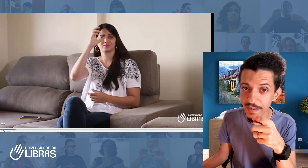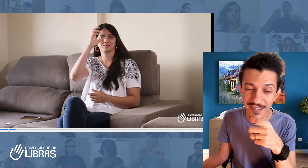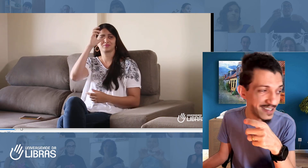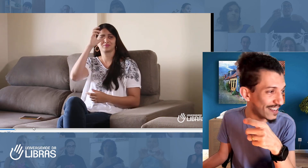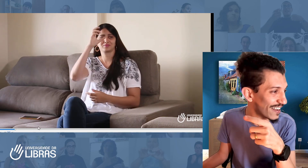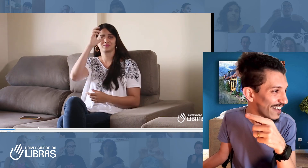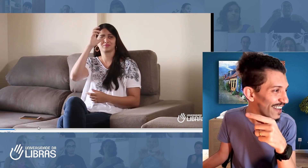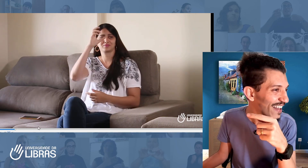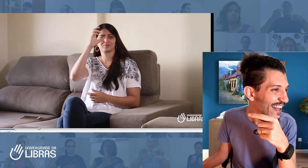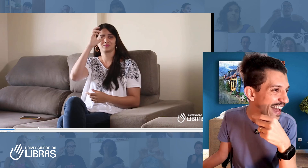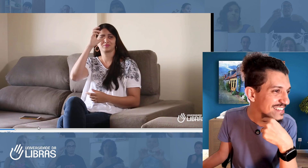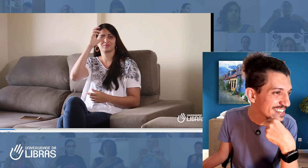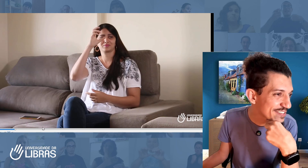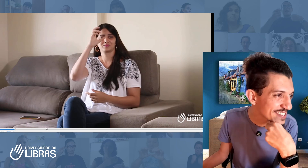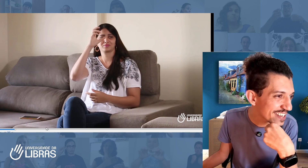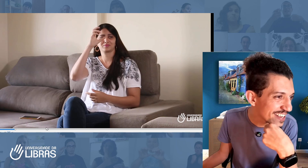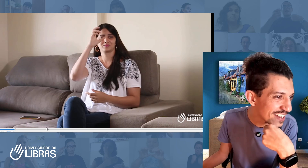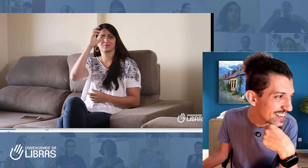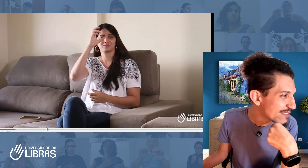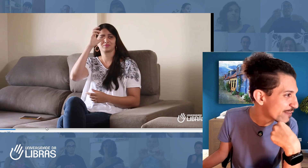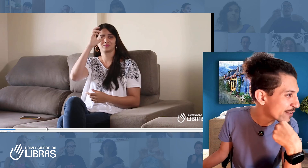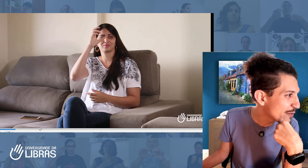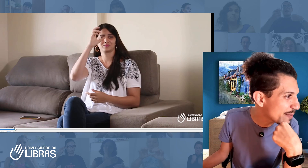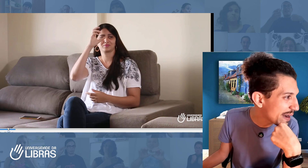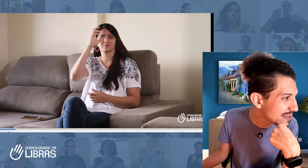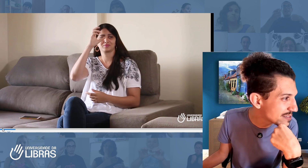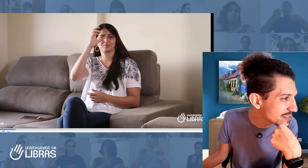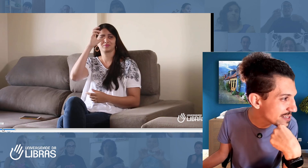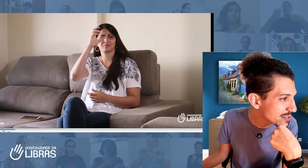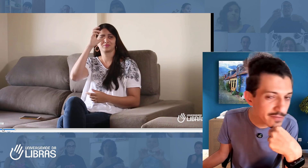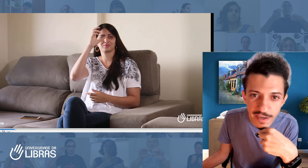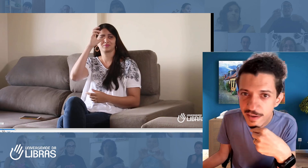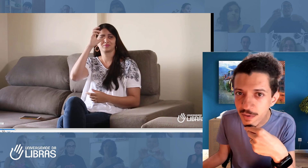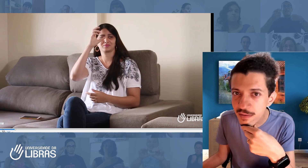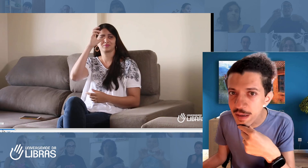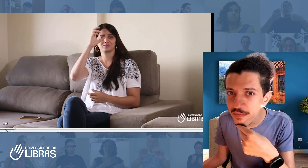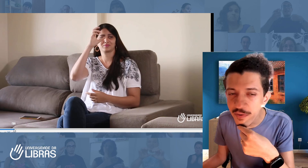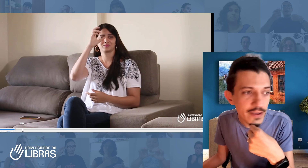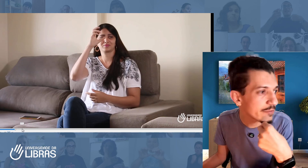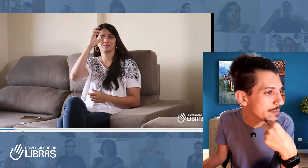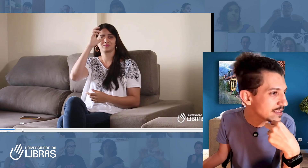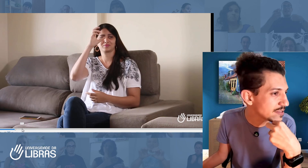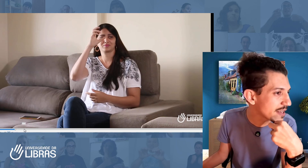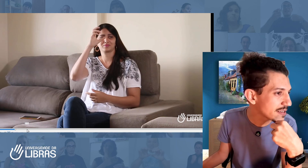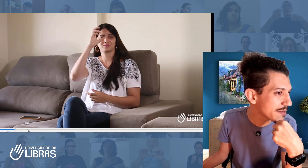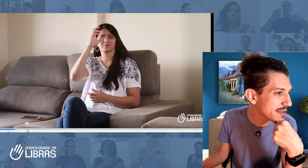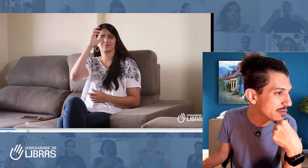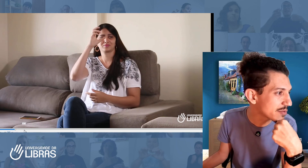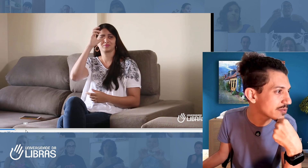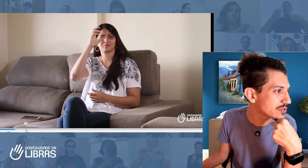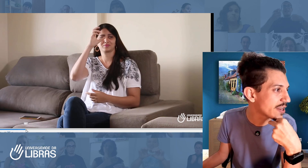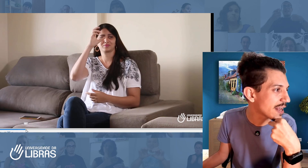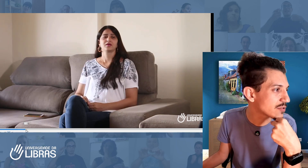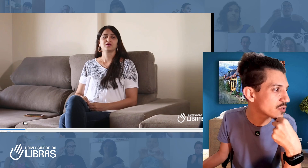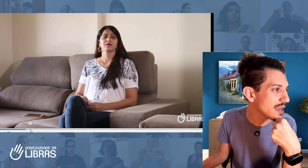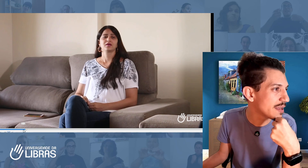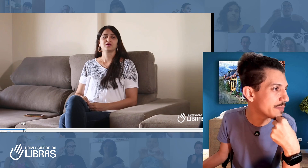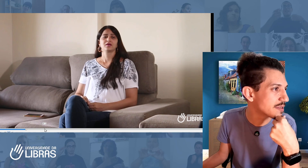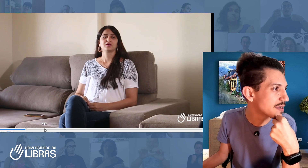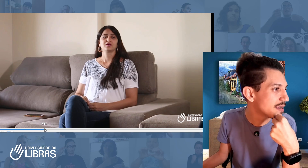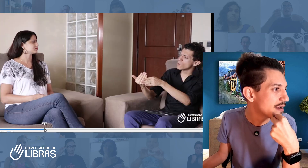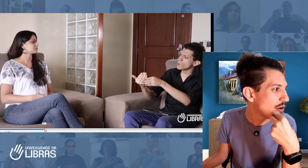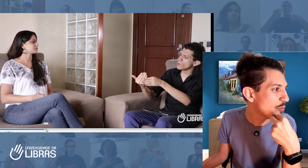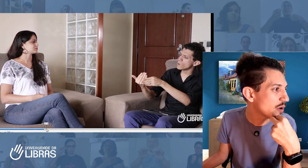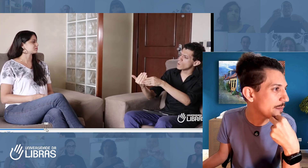em Libras. Essa entrevista aqui foram mais de, deixa eu ver aqui quanto tempo foi, foi mais de 30 minutos direto só em